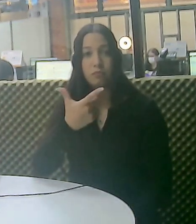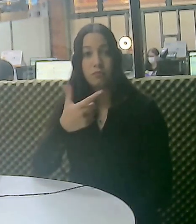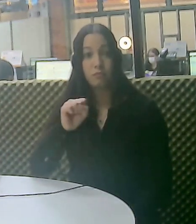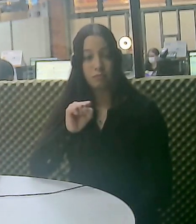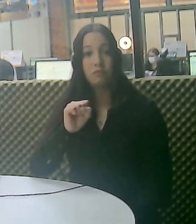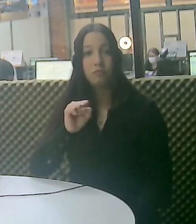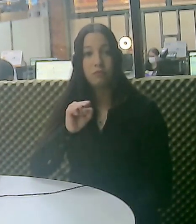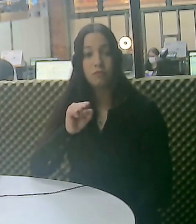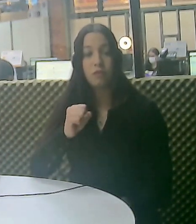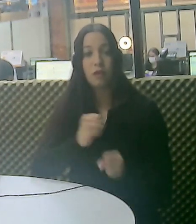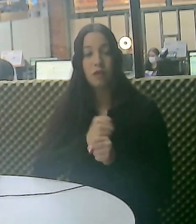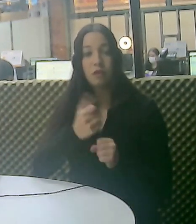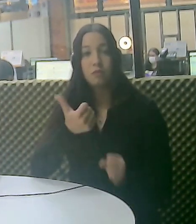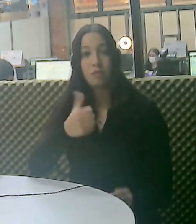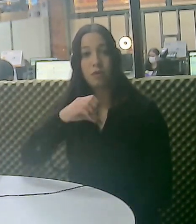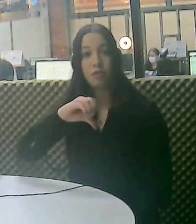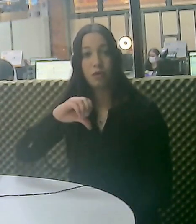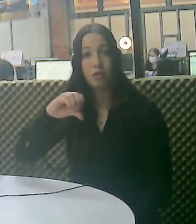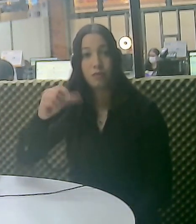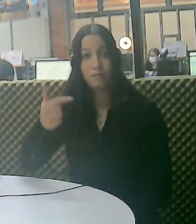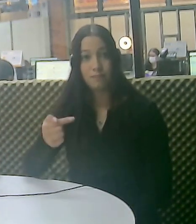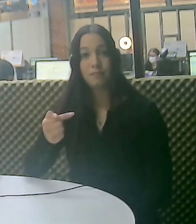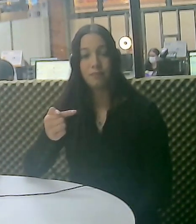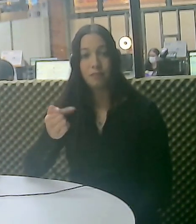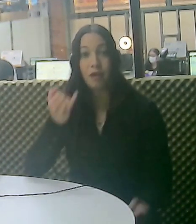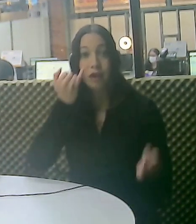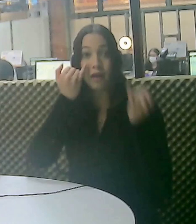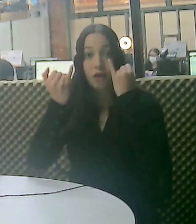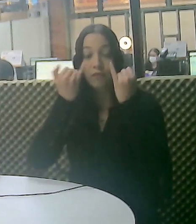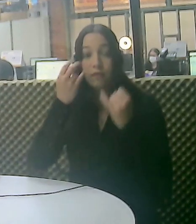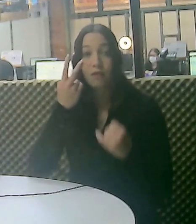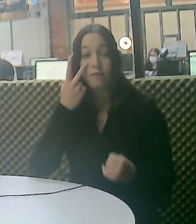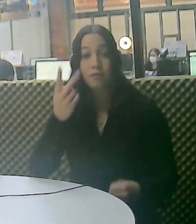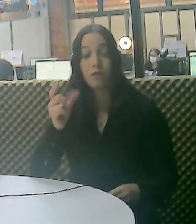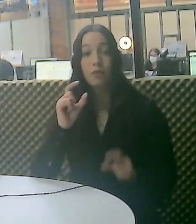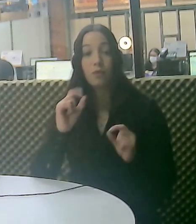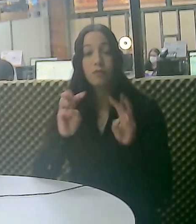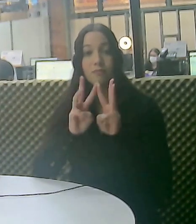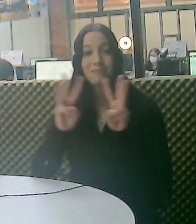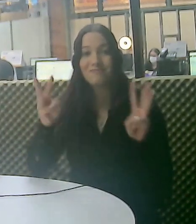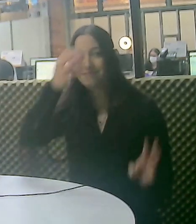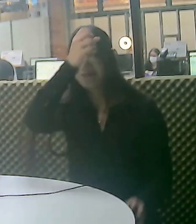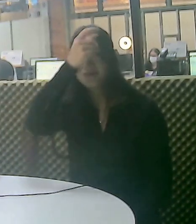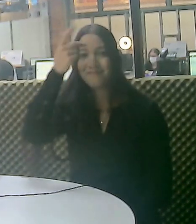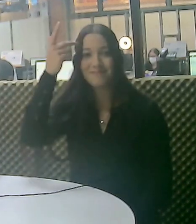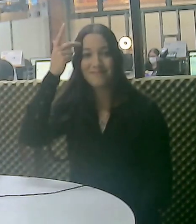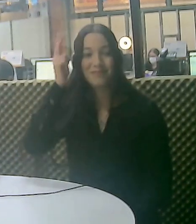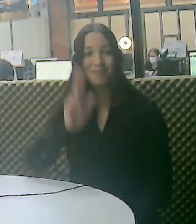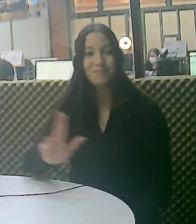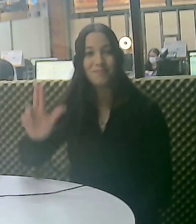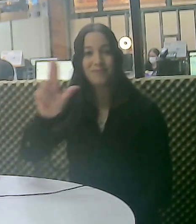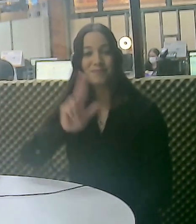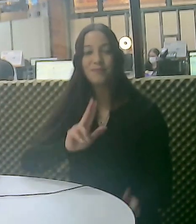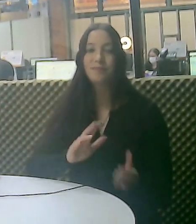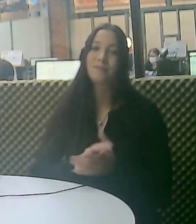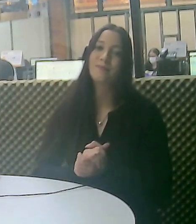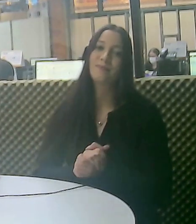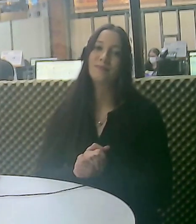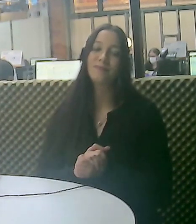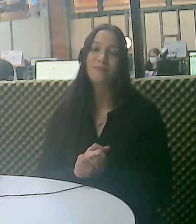7.328 de 1997. Mais informações é só acessar o portal da Prefeitura de Uberlândia.